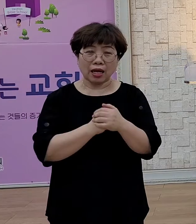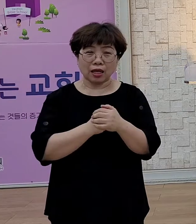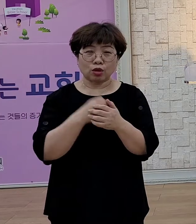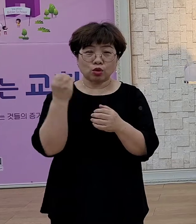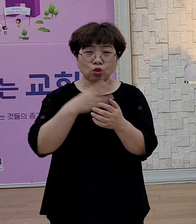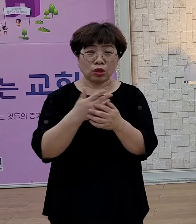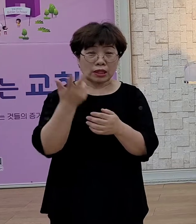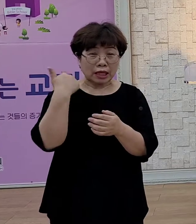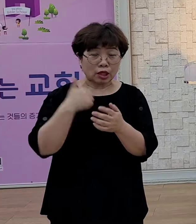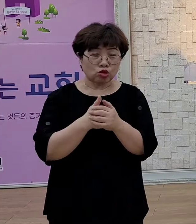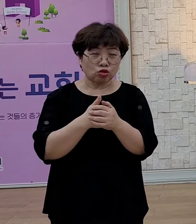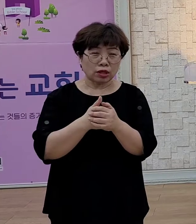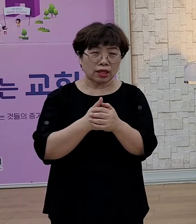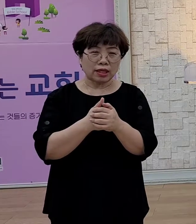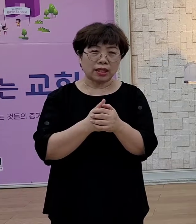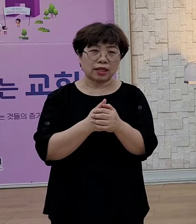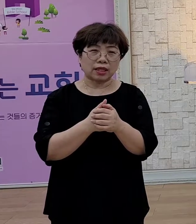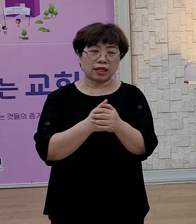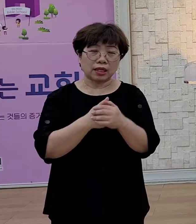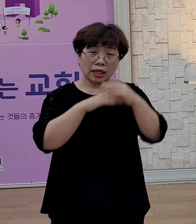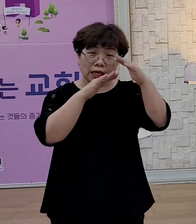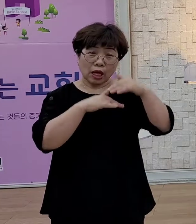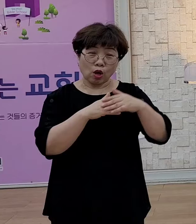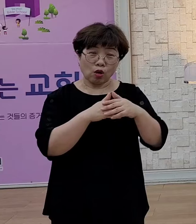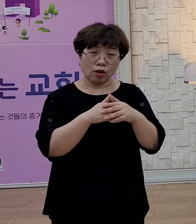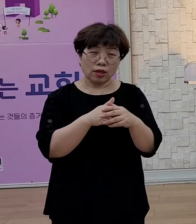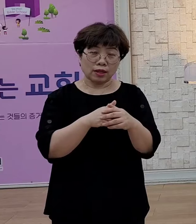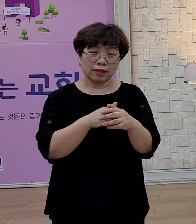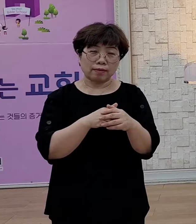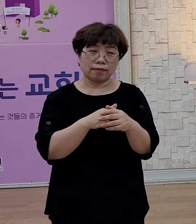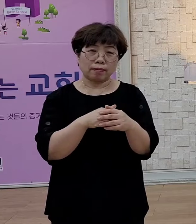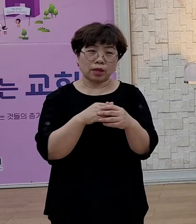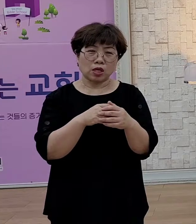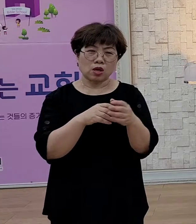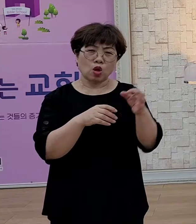그리고 지난주까지 우리 3번에 걸쳐서 어떤 부분을 주제를 나눴어요?